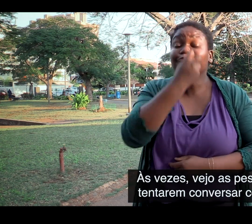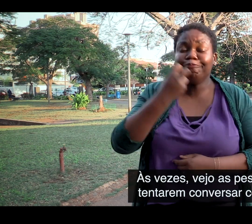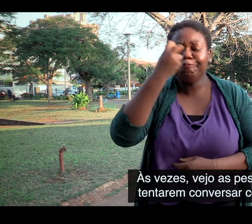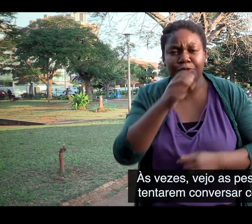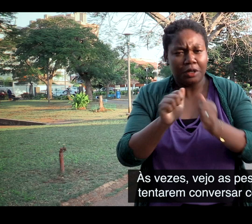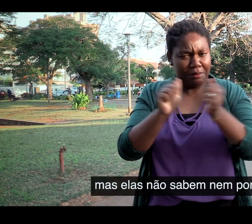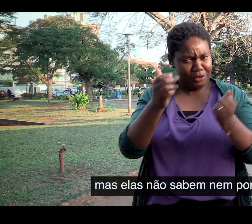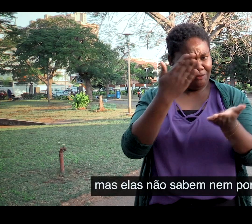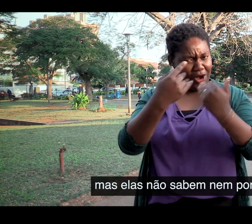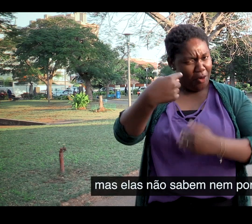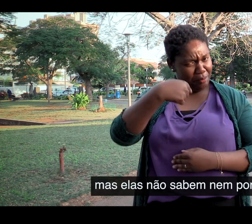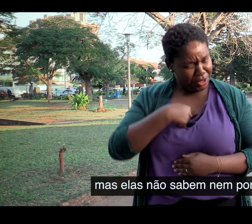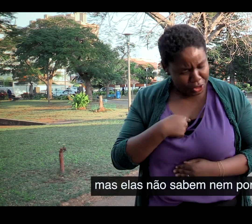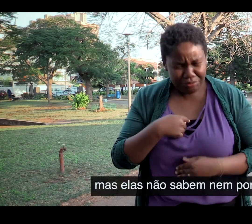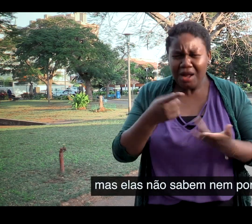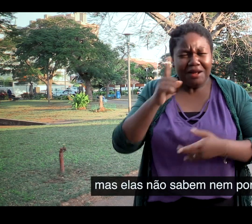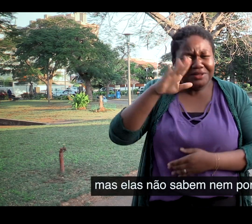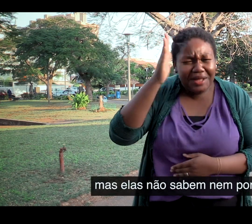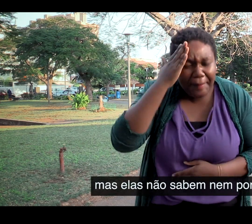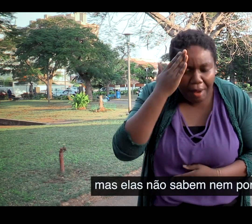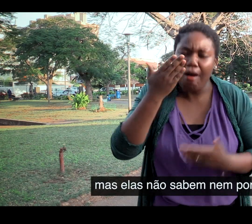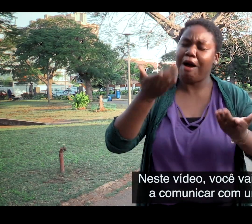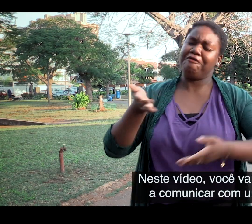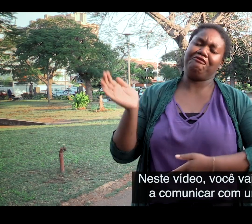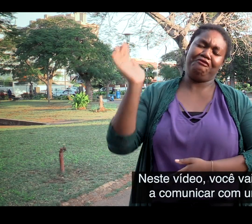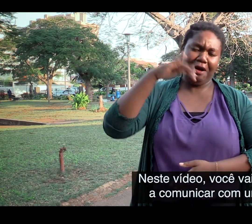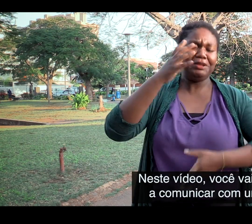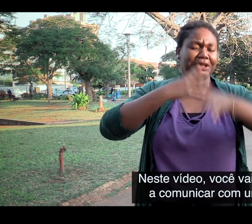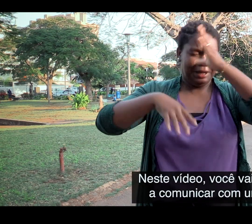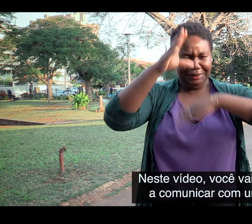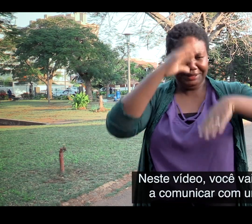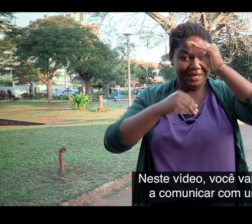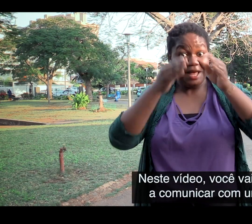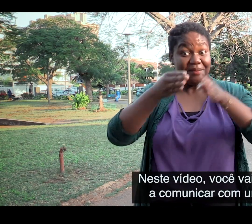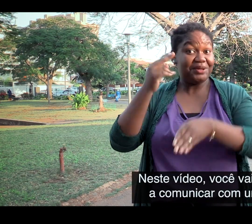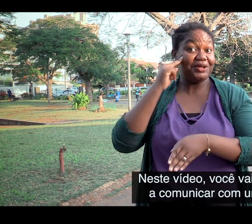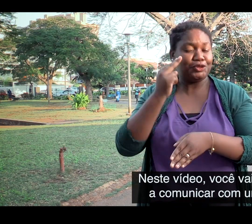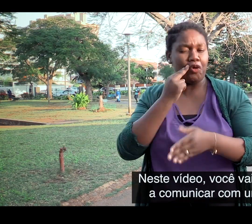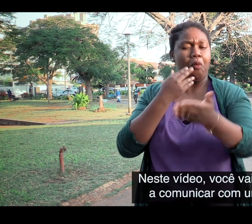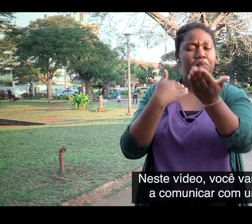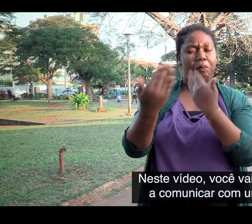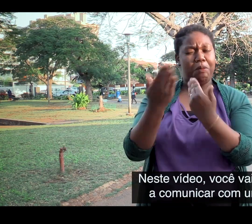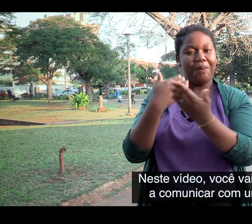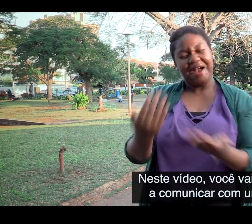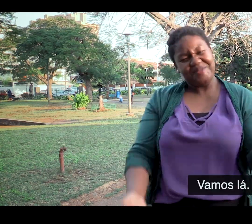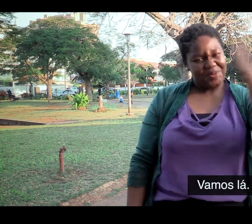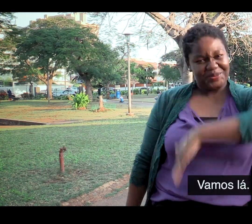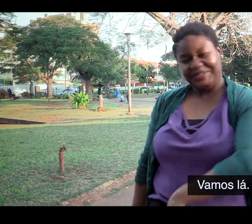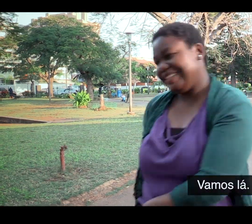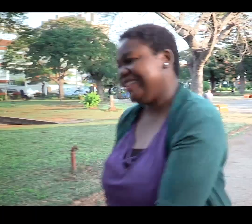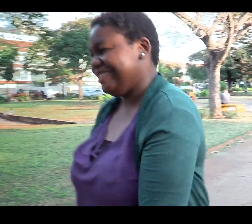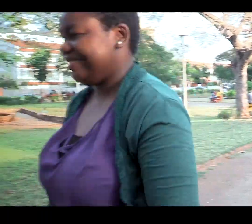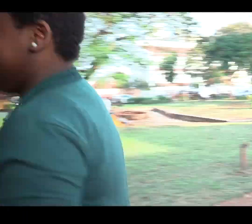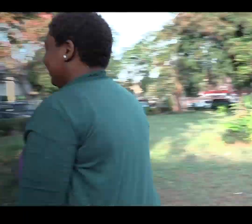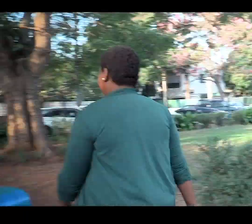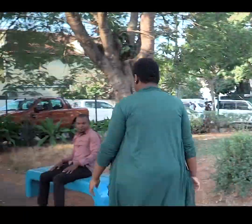conversar comigo, mas elas nem sabem por onde começar. Neste vídeo, você vai aprender a comunicar com um surdo. Vamos